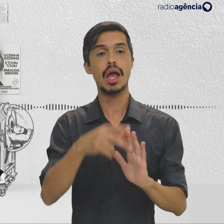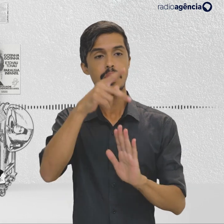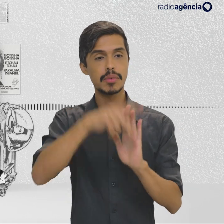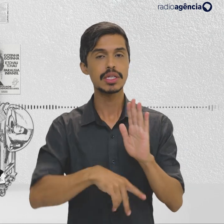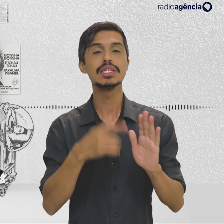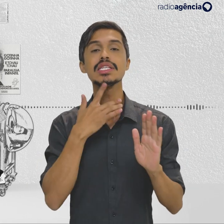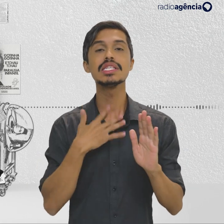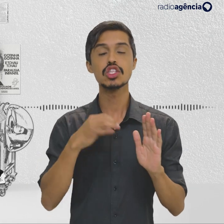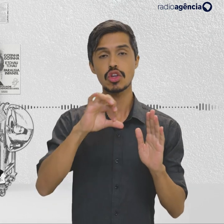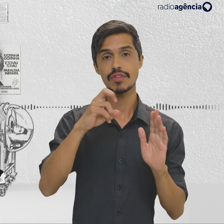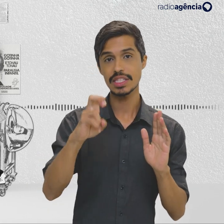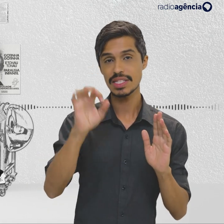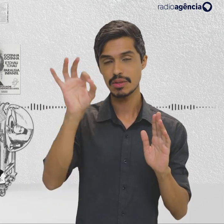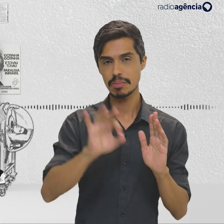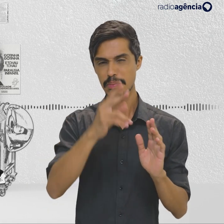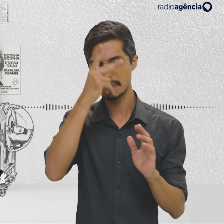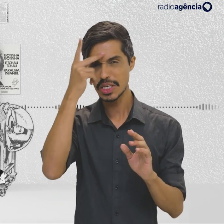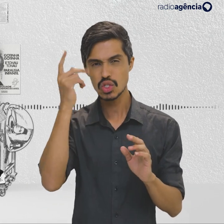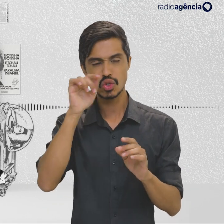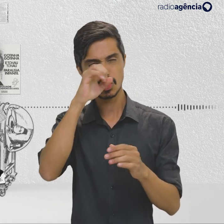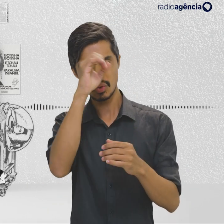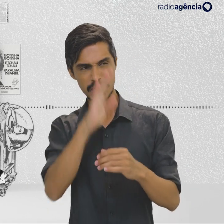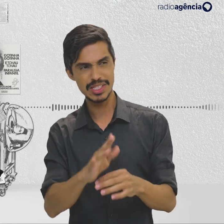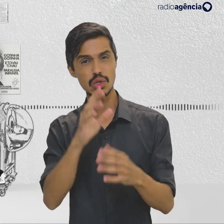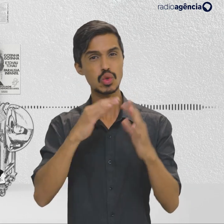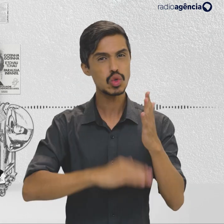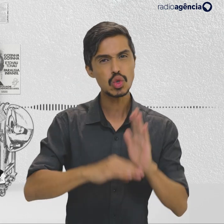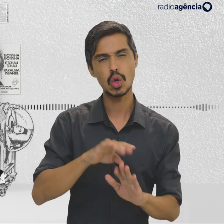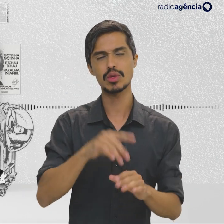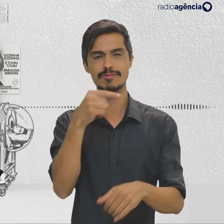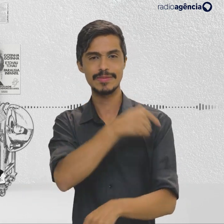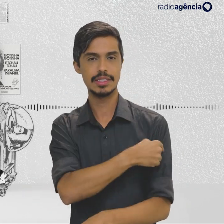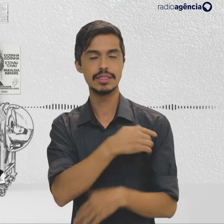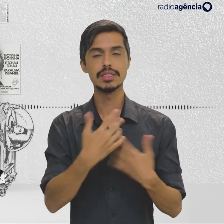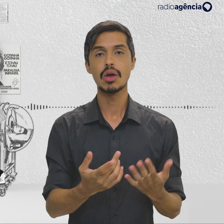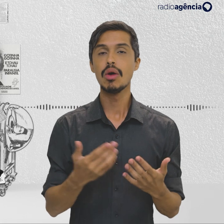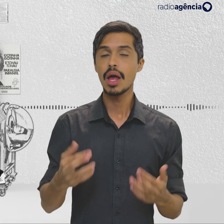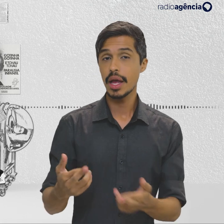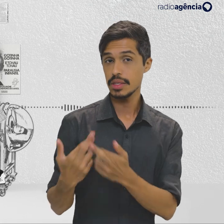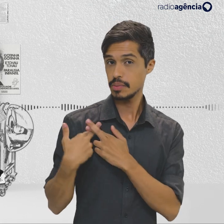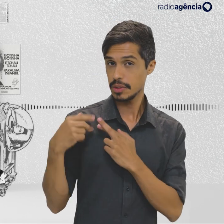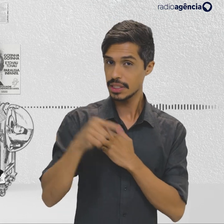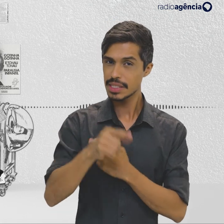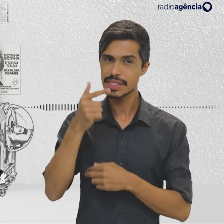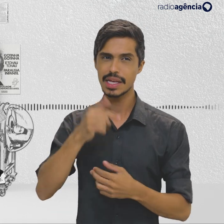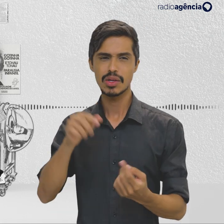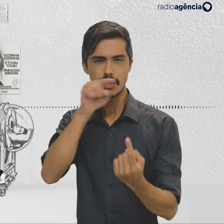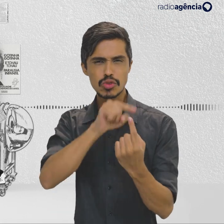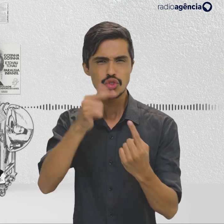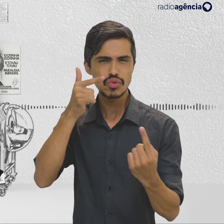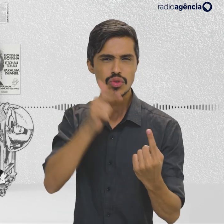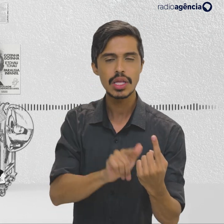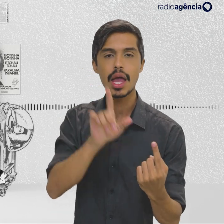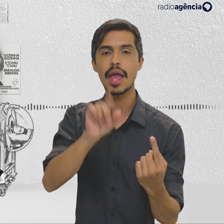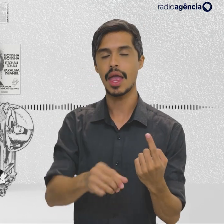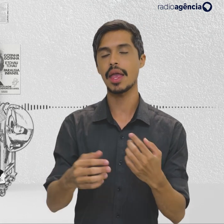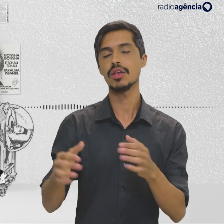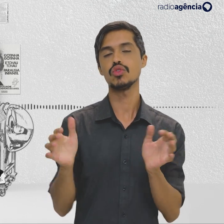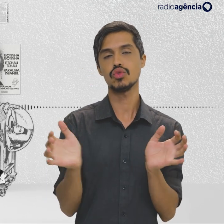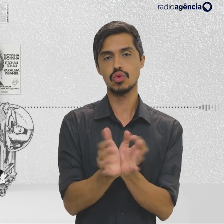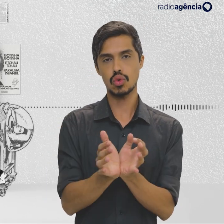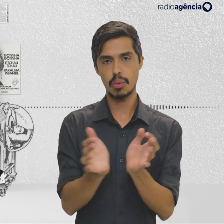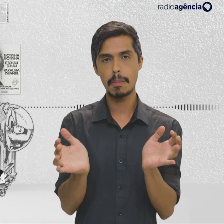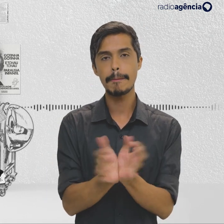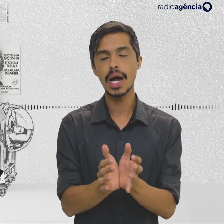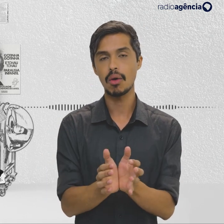chegar a 95% do público alvo a responsabilidade por garantir que essa meta seja atingida também é